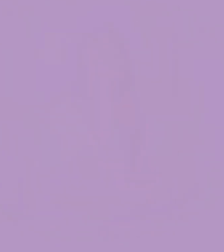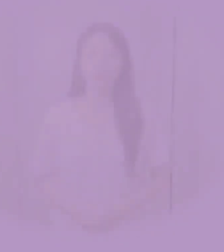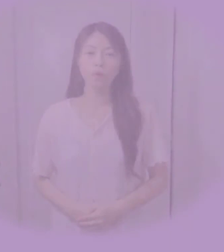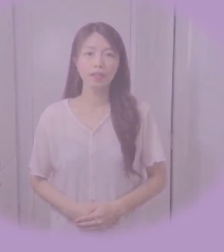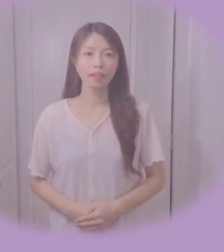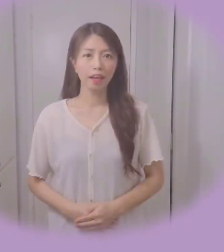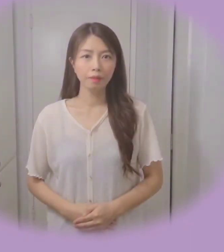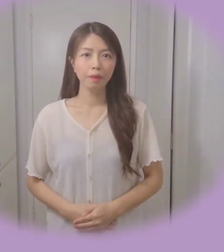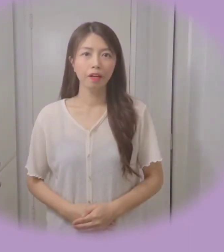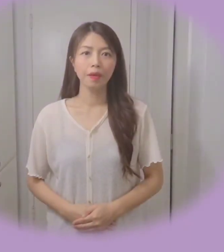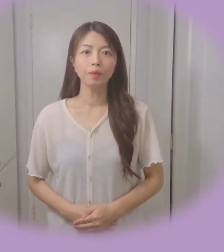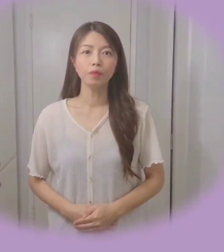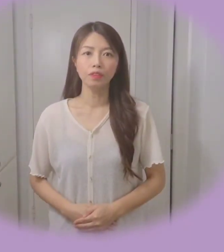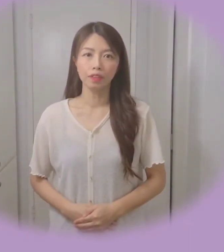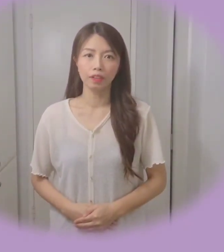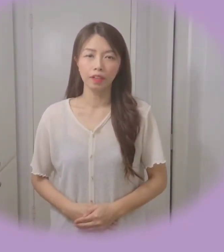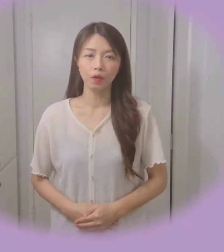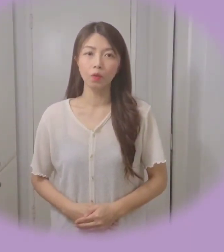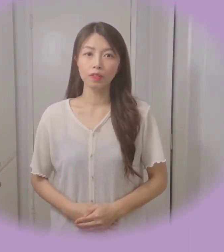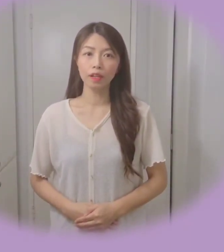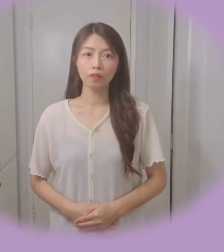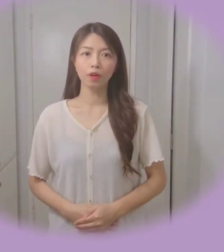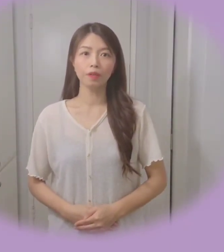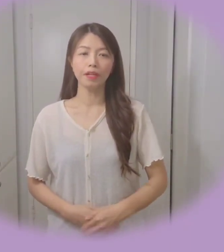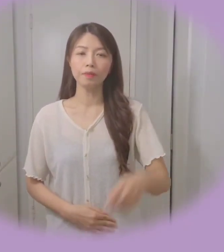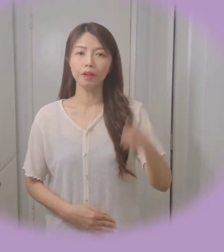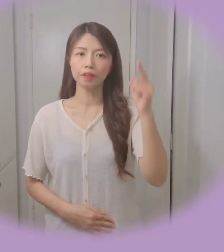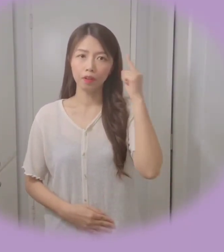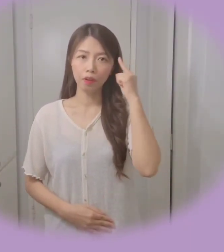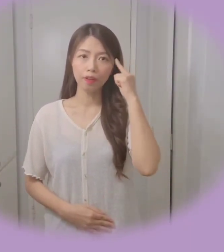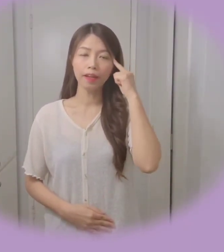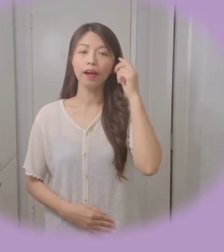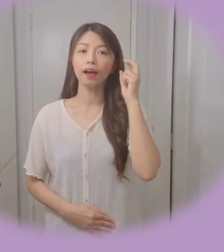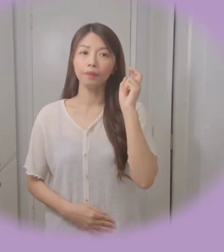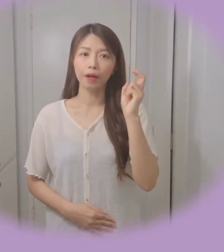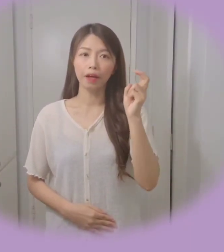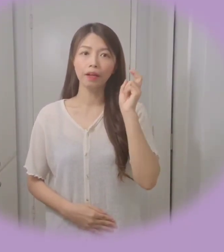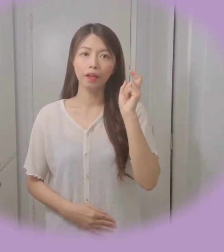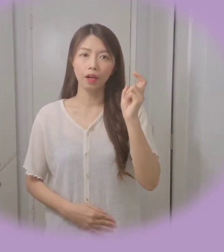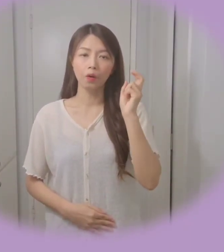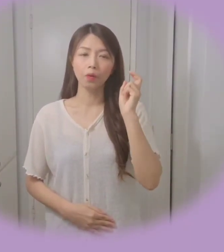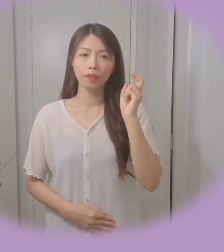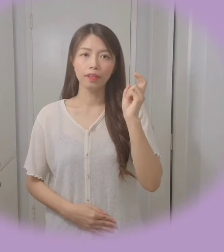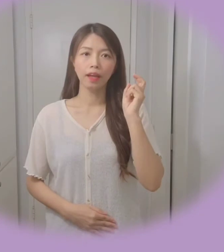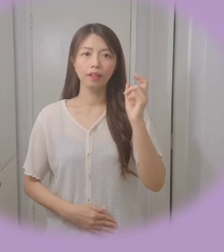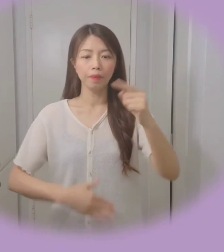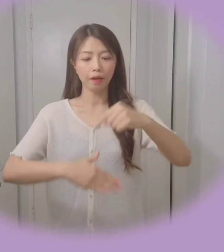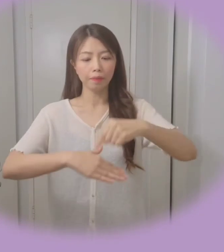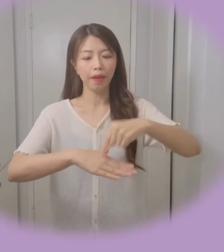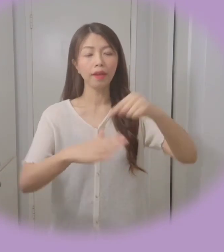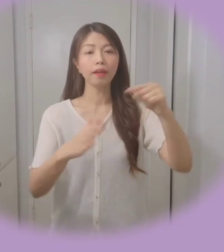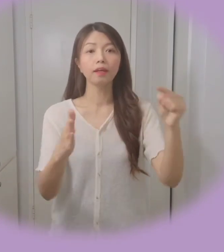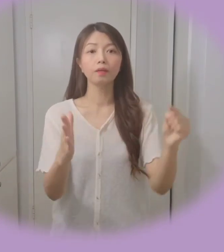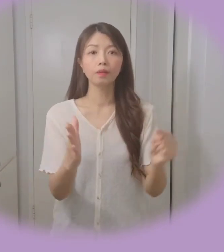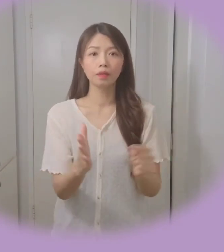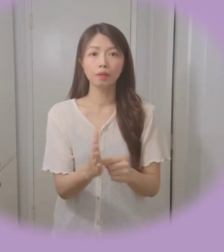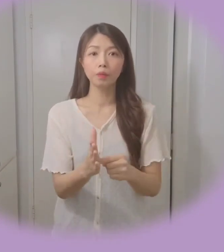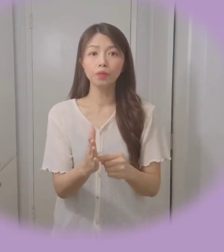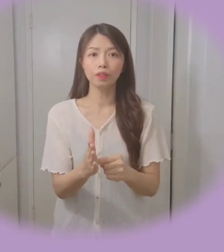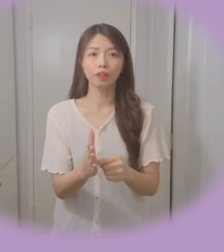서두르다가. 혹시나 하는 마음에 문득. 혹시란 수어 아까 말씀드렸죠. 생각 아마. 혹시나 하는